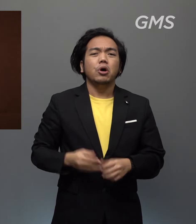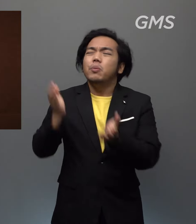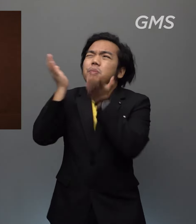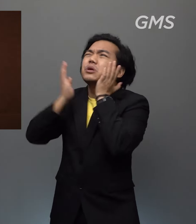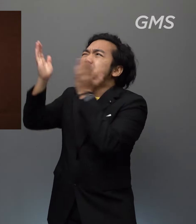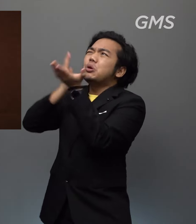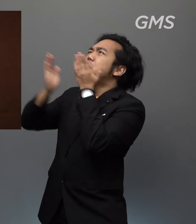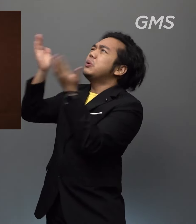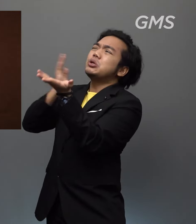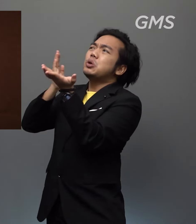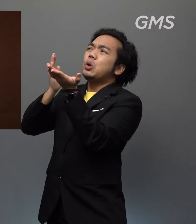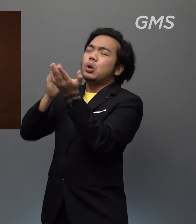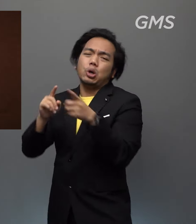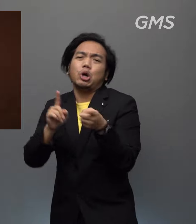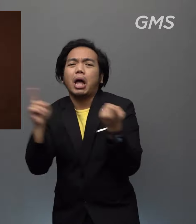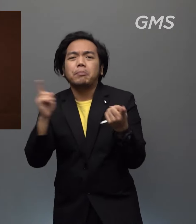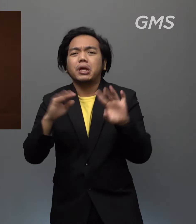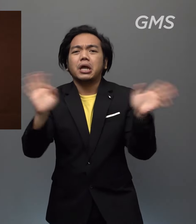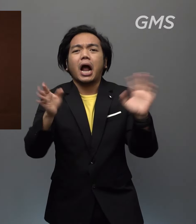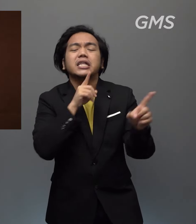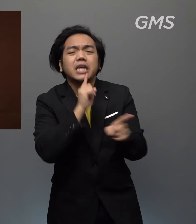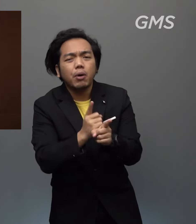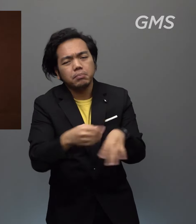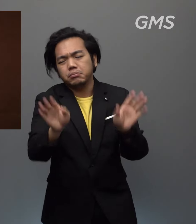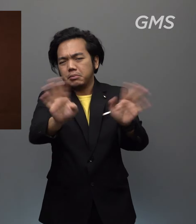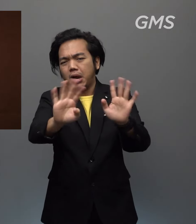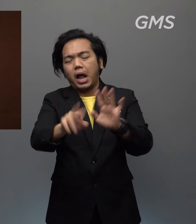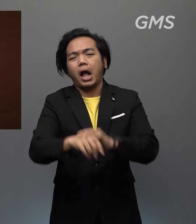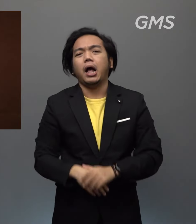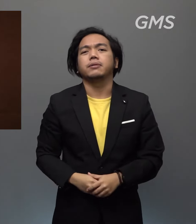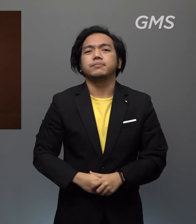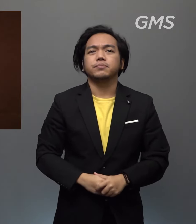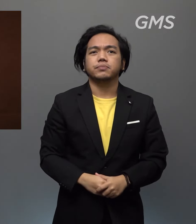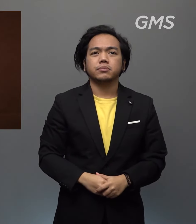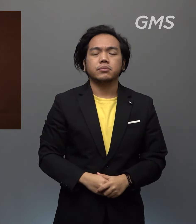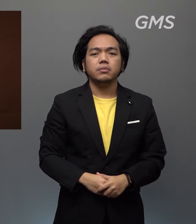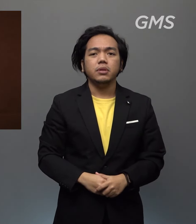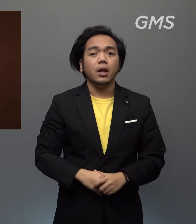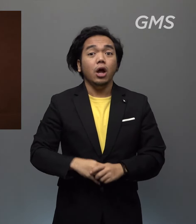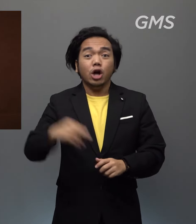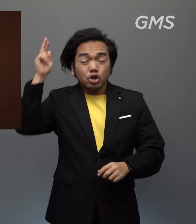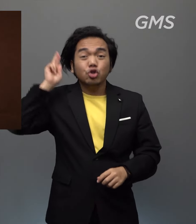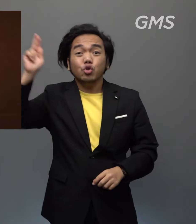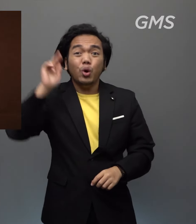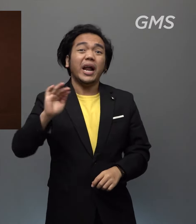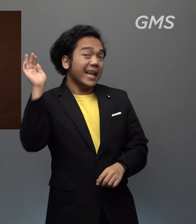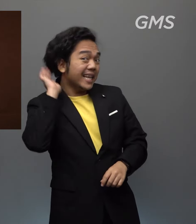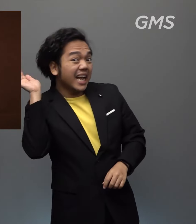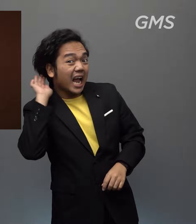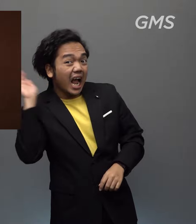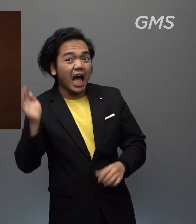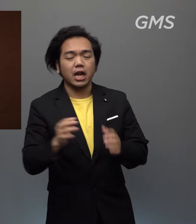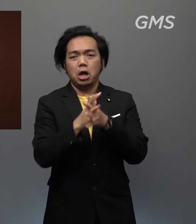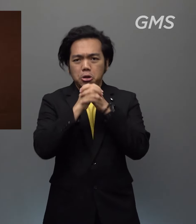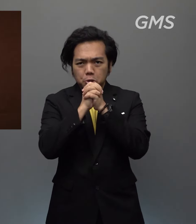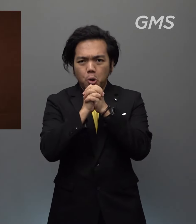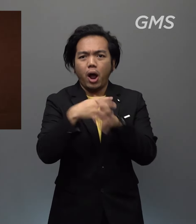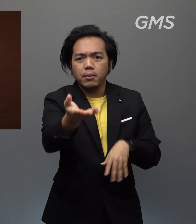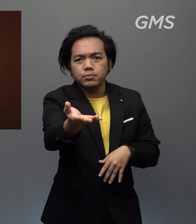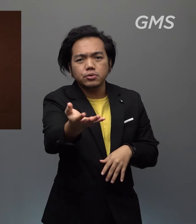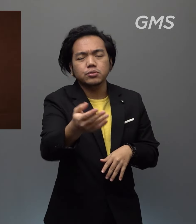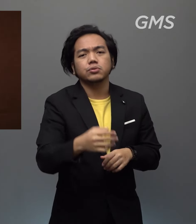karena Tuhan mendisiplinmu dan sengaja tidak ingin mendengar seruan doamu. Dan berkata, rasain kalian